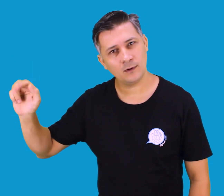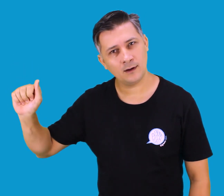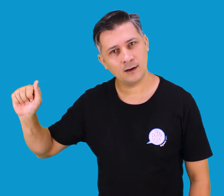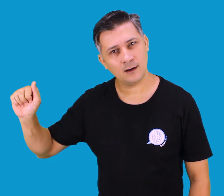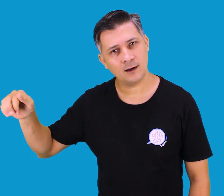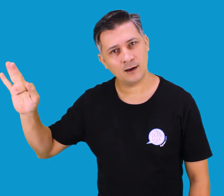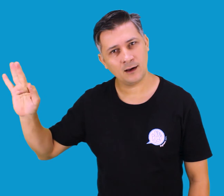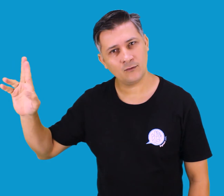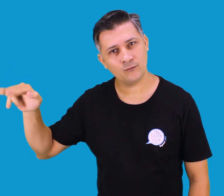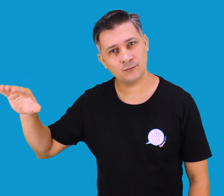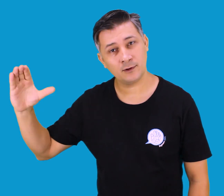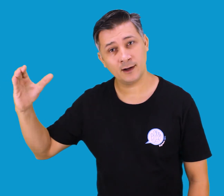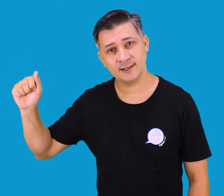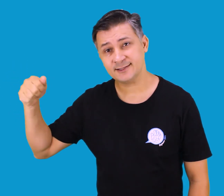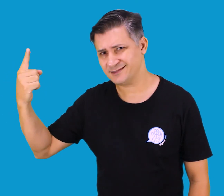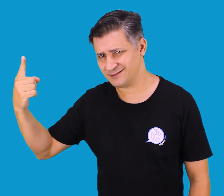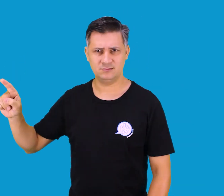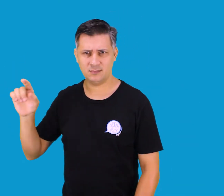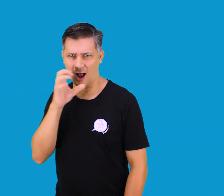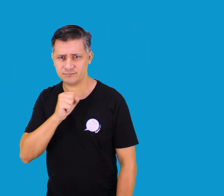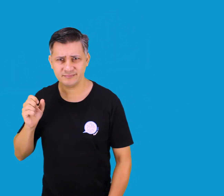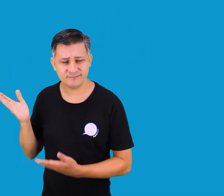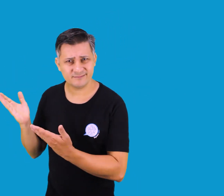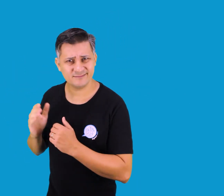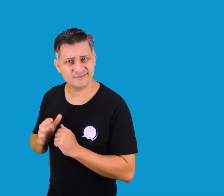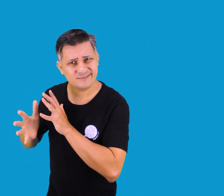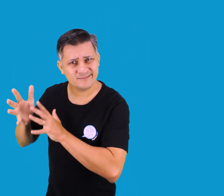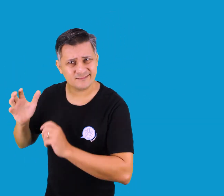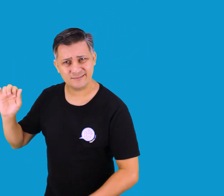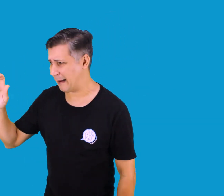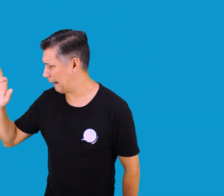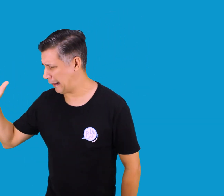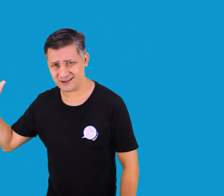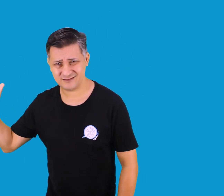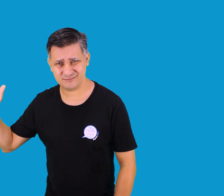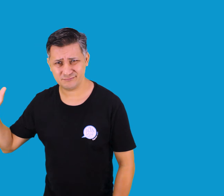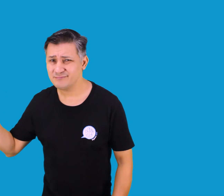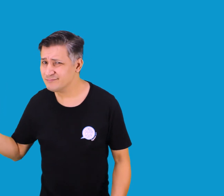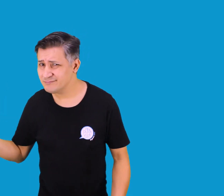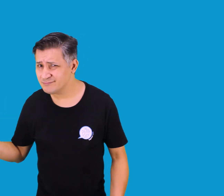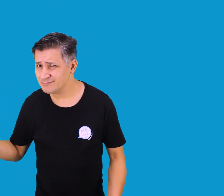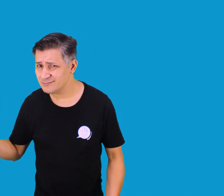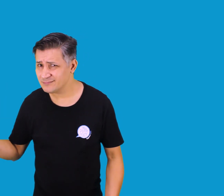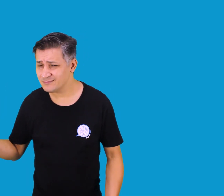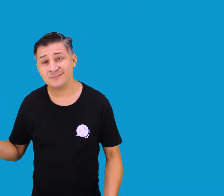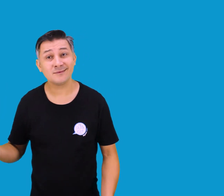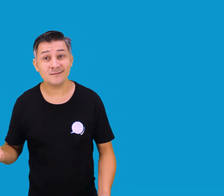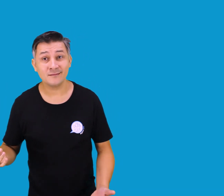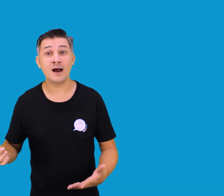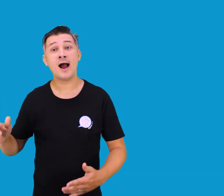SUA, FUNC cedilha A, O. Ui, que rápido! Será que é assim que funciona Libras? Não, né? Vamos ver